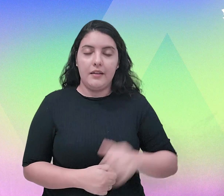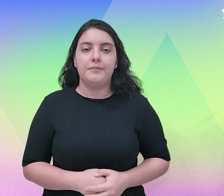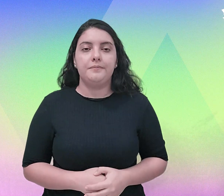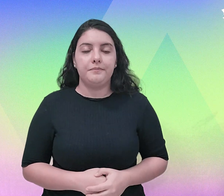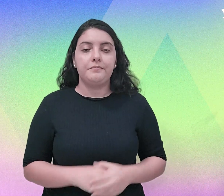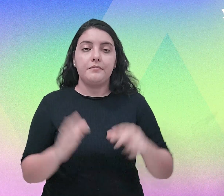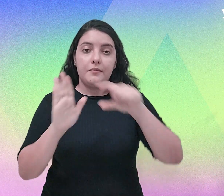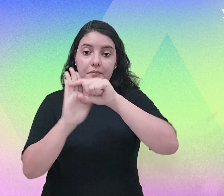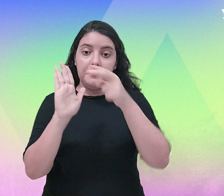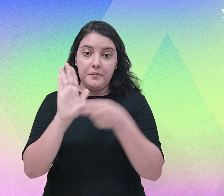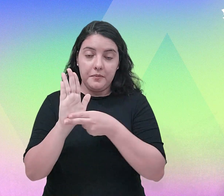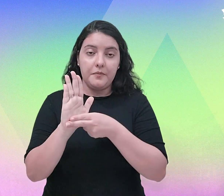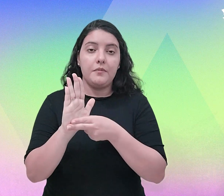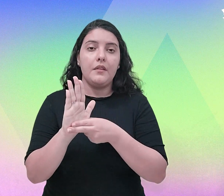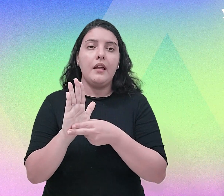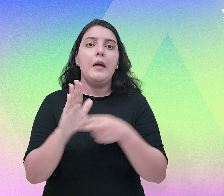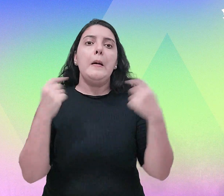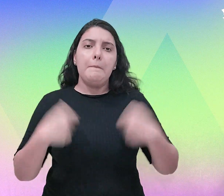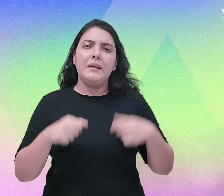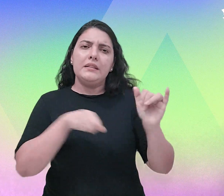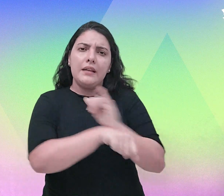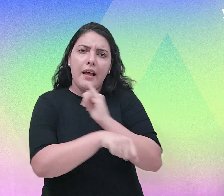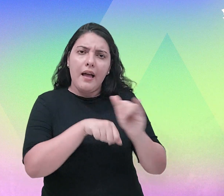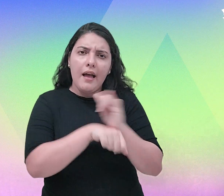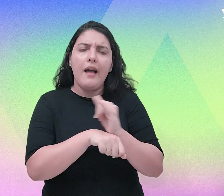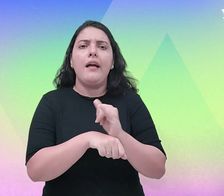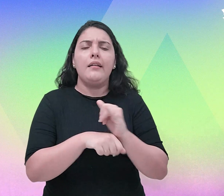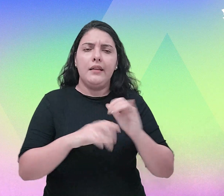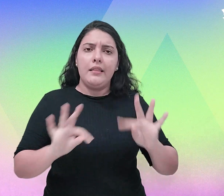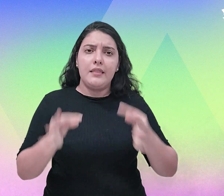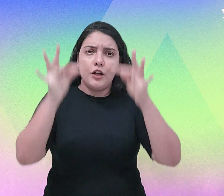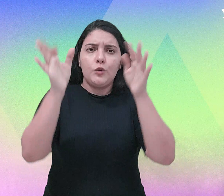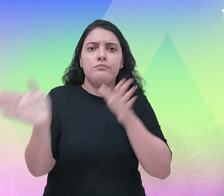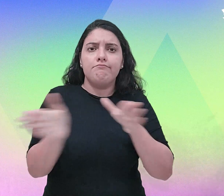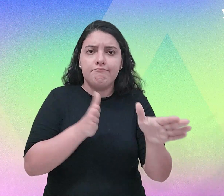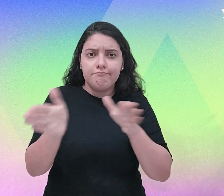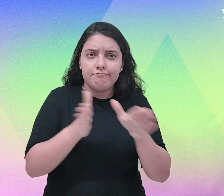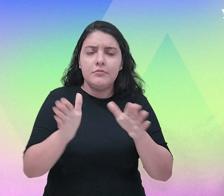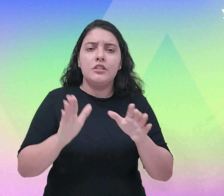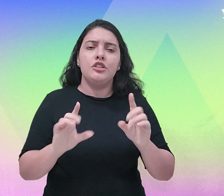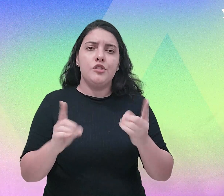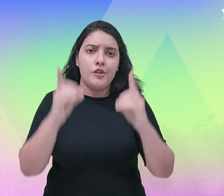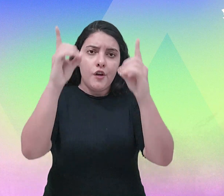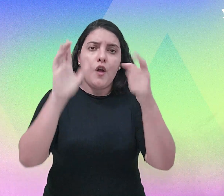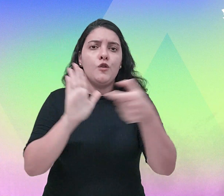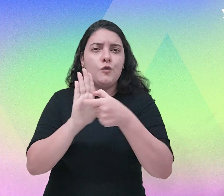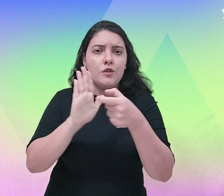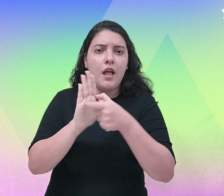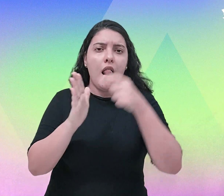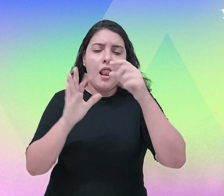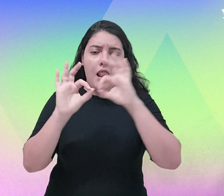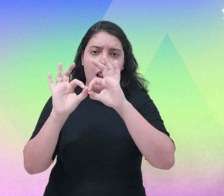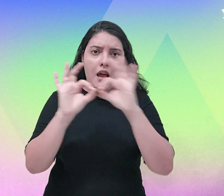ementa noções de tecnologias assistivas digitais com foco em software leitores de telas para